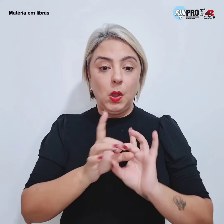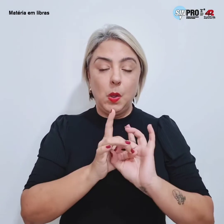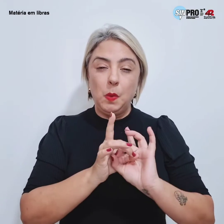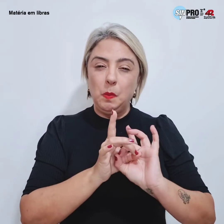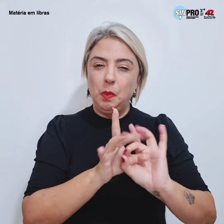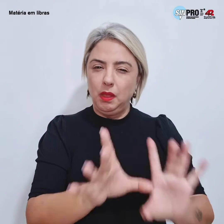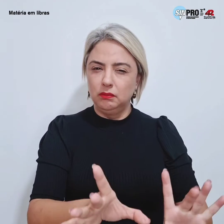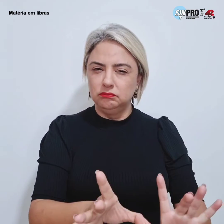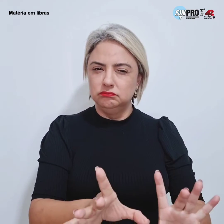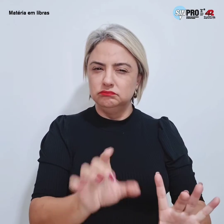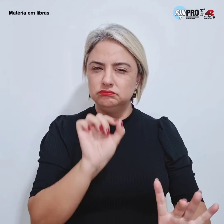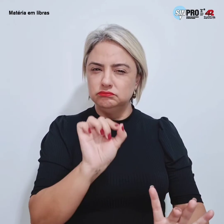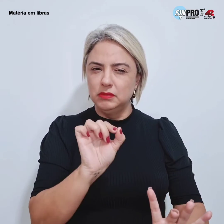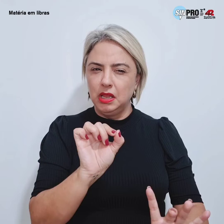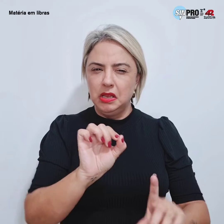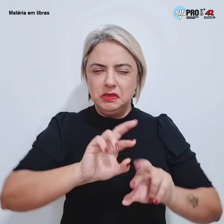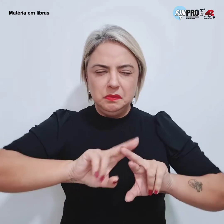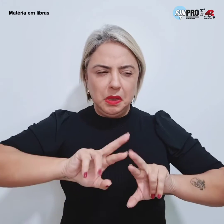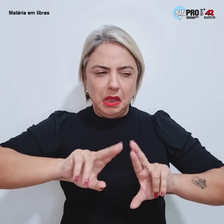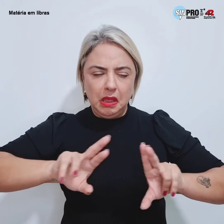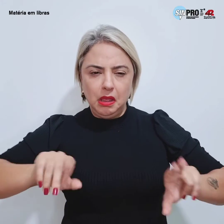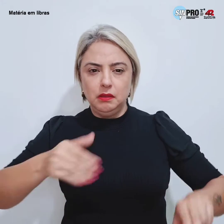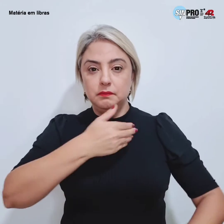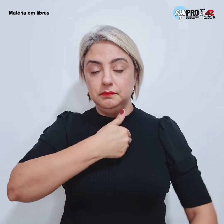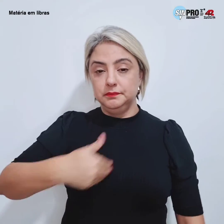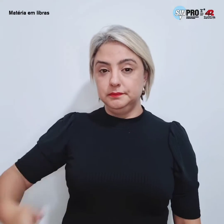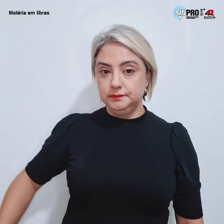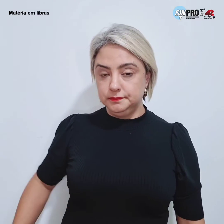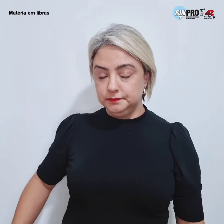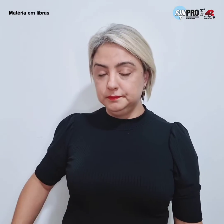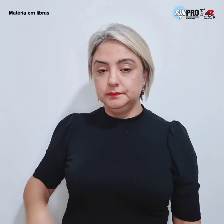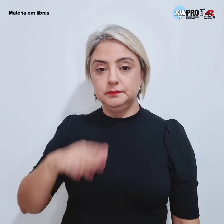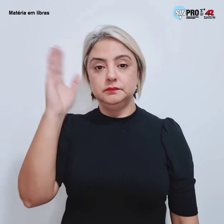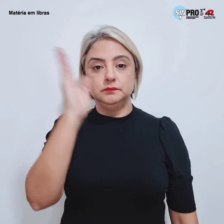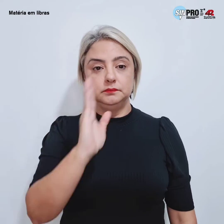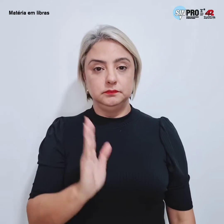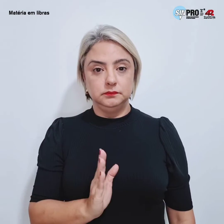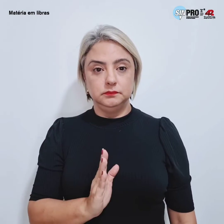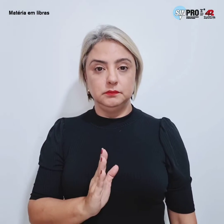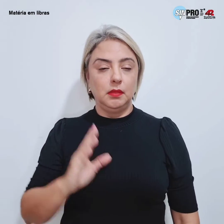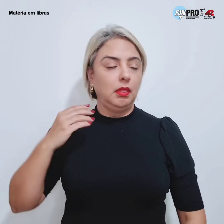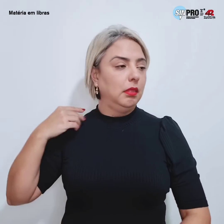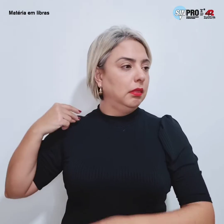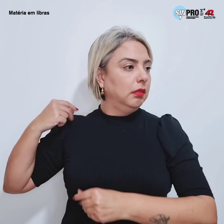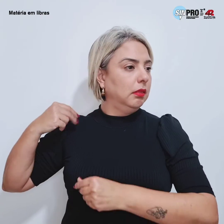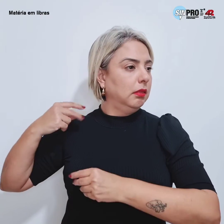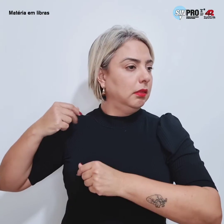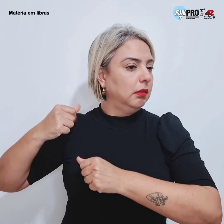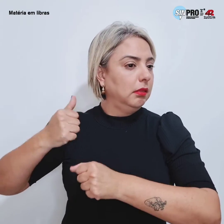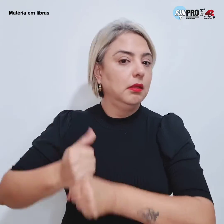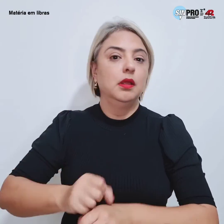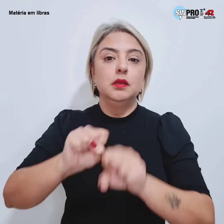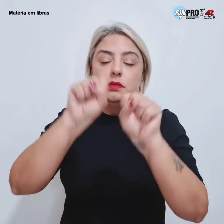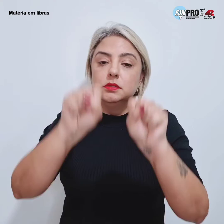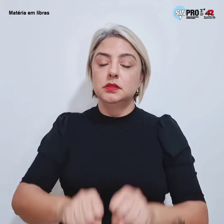permissividade dos diversos governos brasileiros, há décadas o sistema de comunicação do